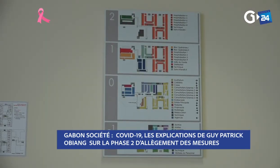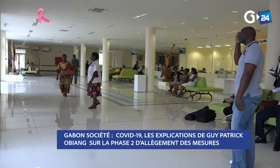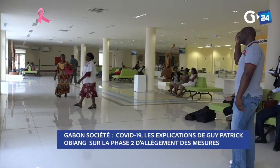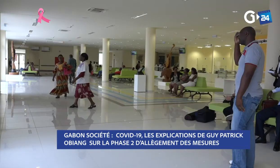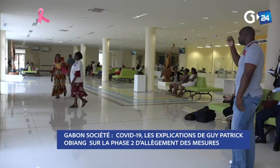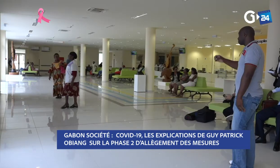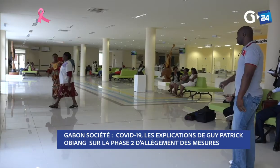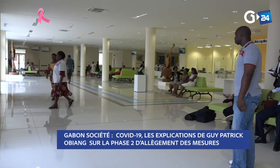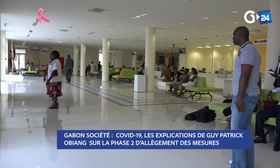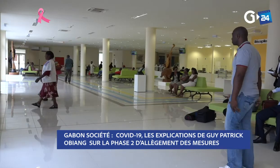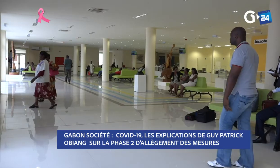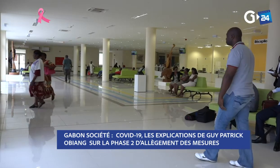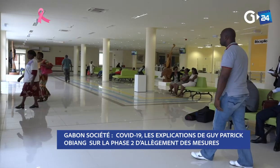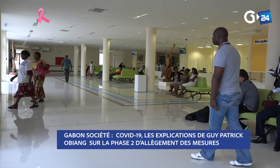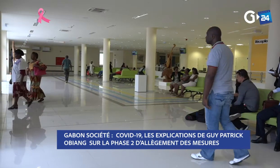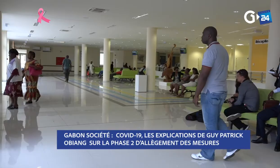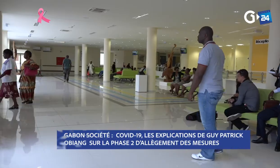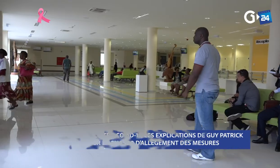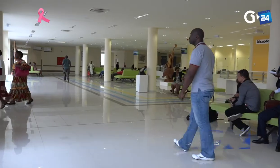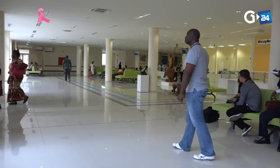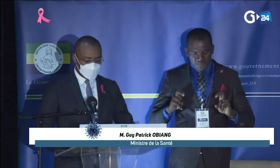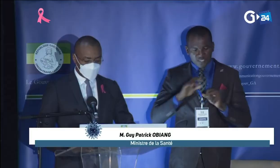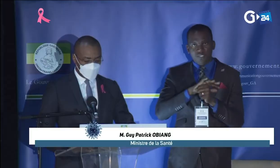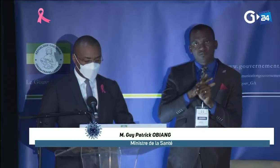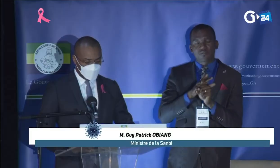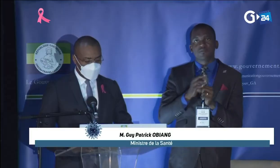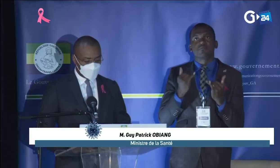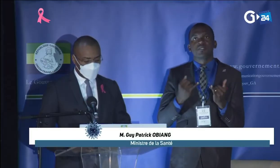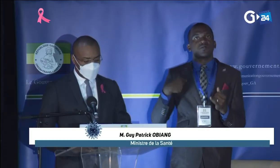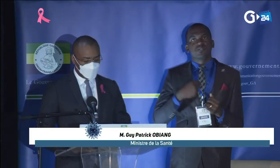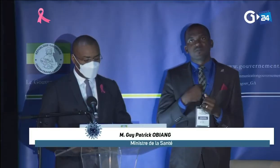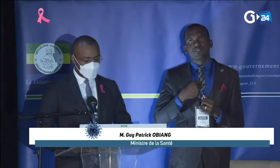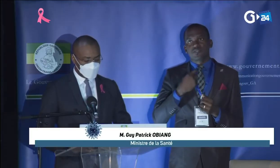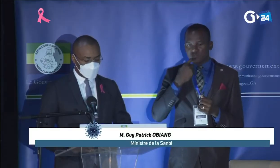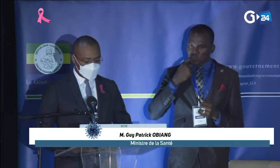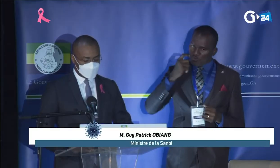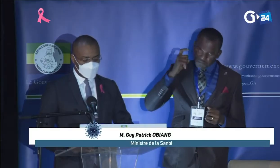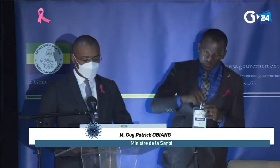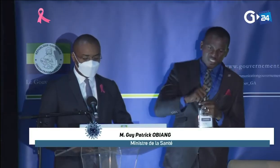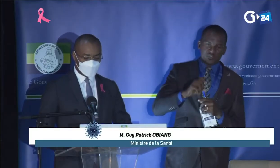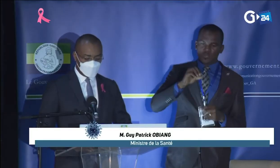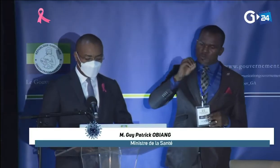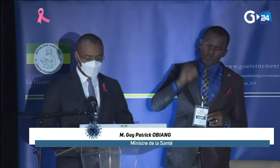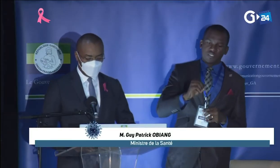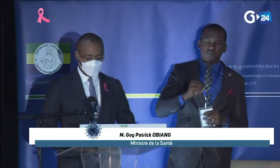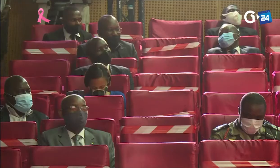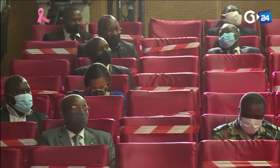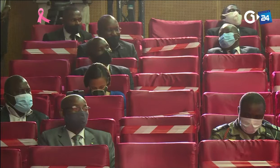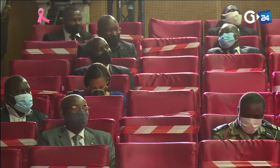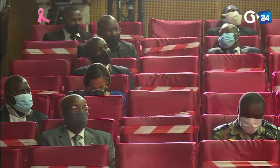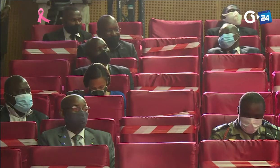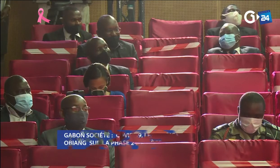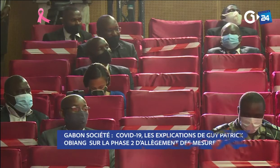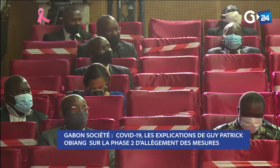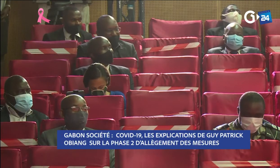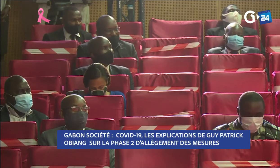bien spécifiques. Le dépistage de la COVID-19 sera désormais obligatoire pour avoir accès à certains lieux.